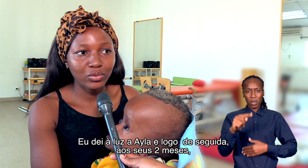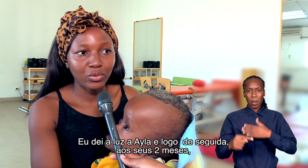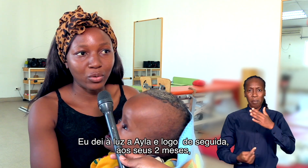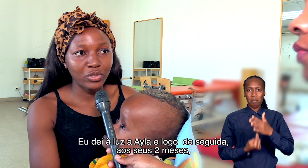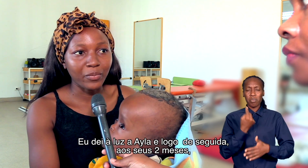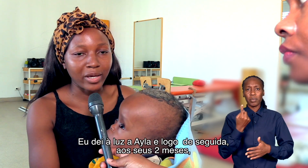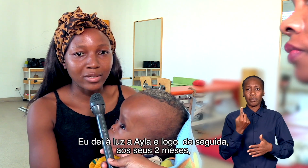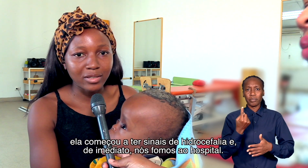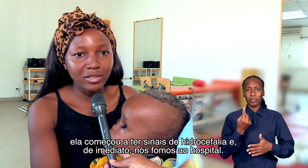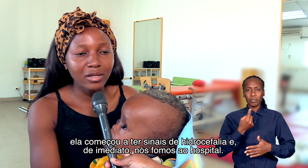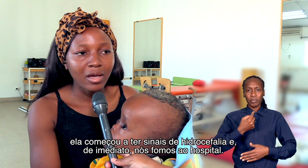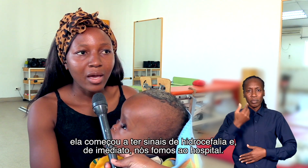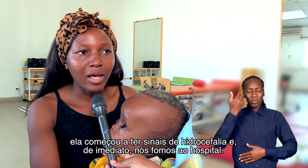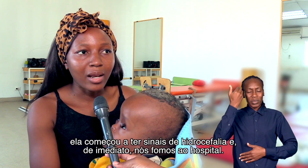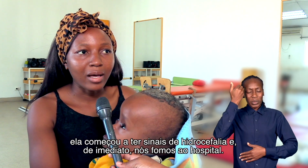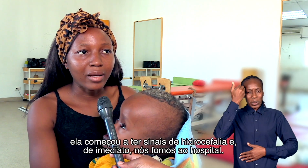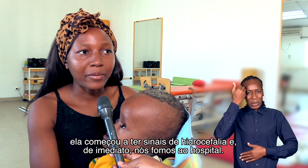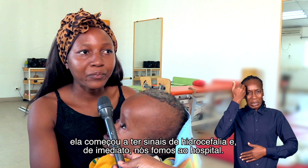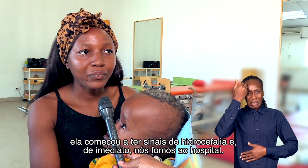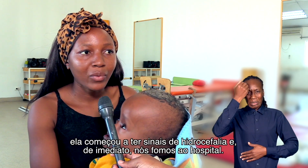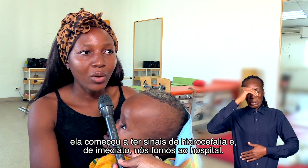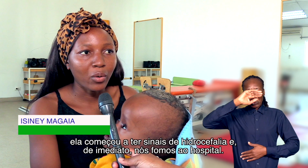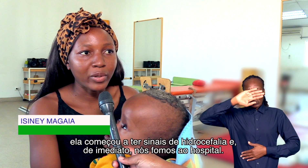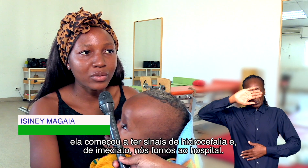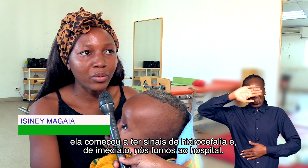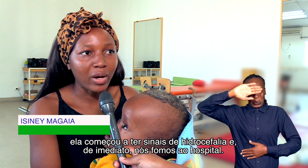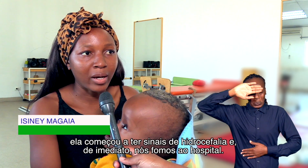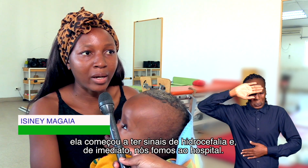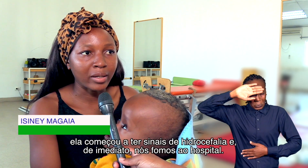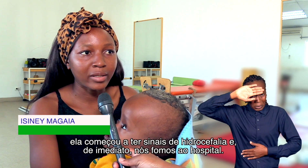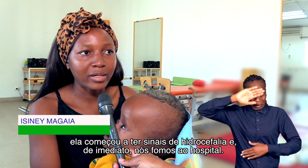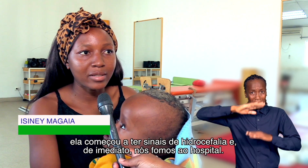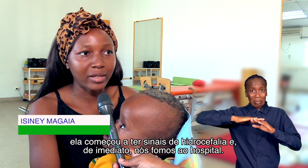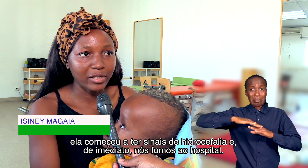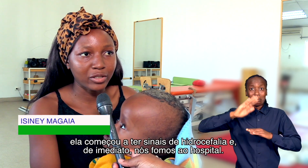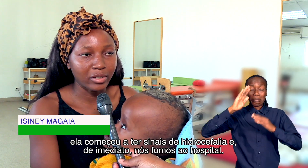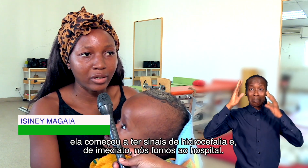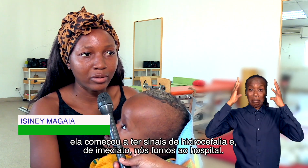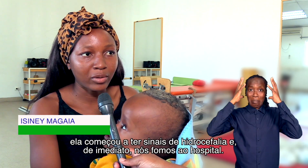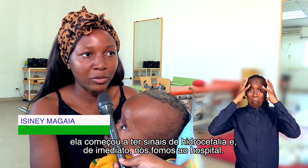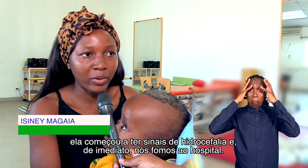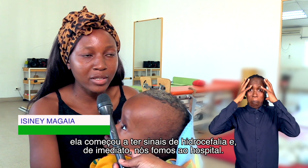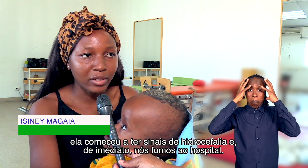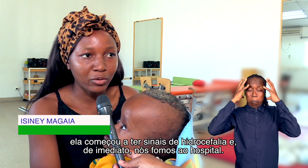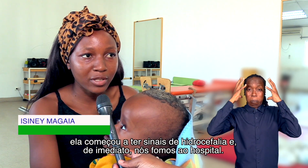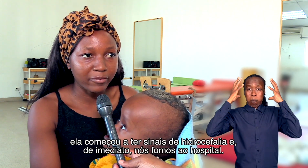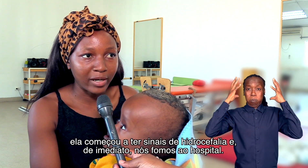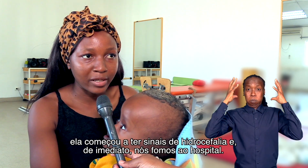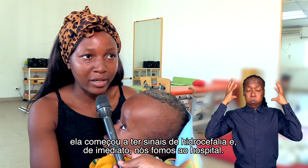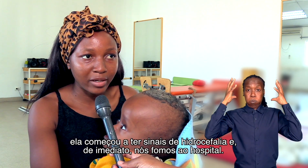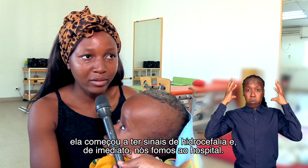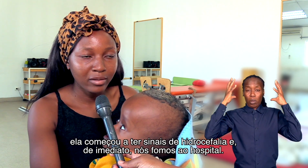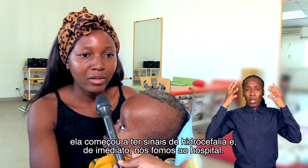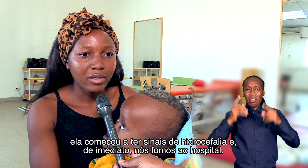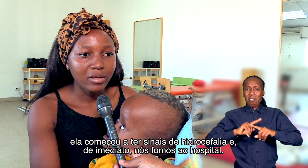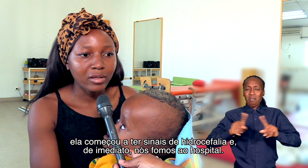seus 2 meses, ela começou a ter sinais da doença